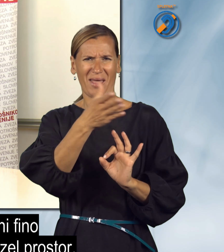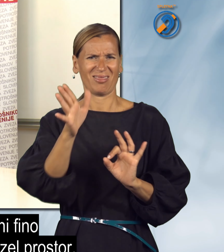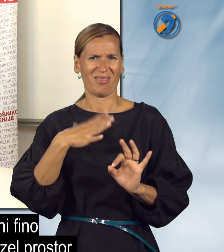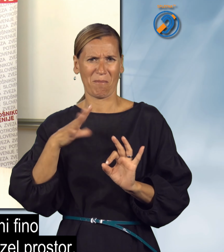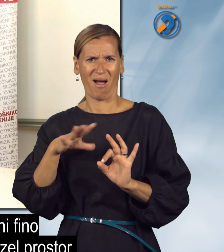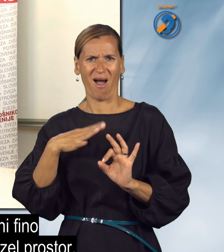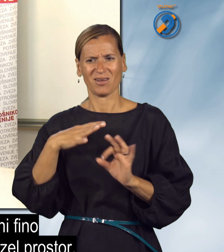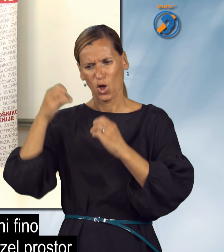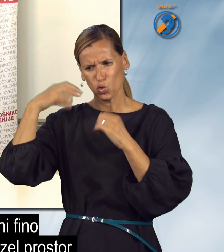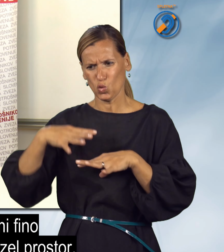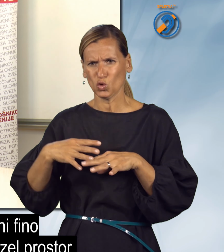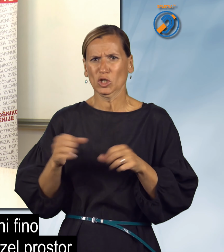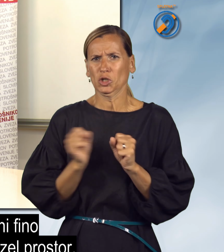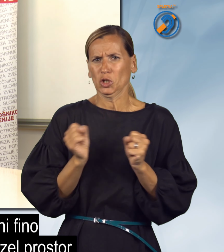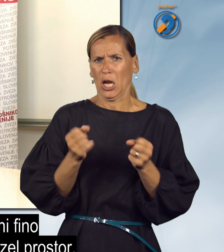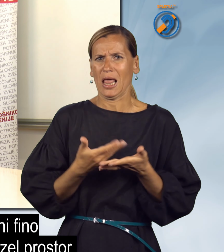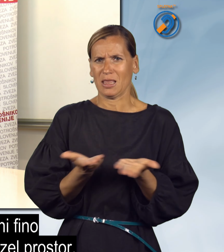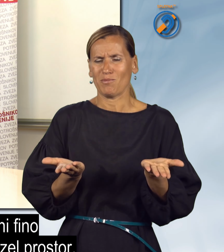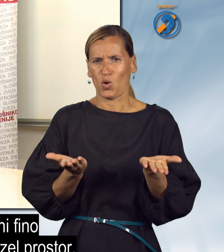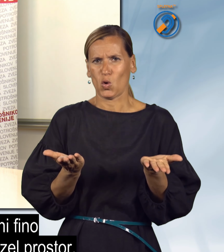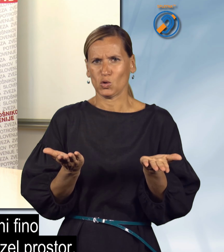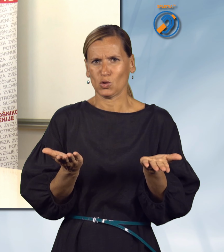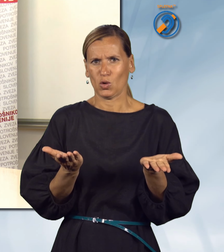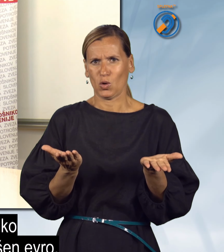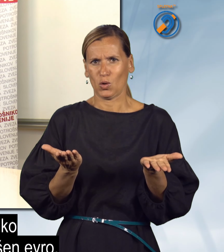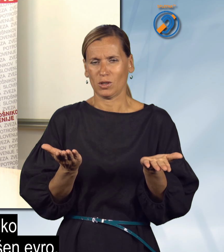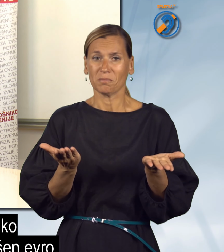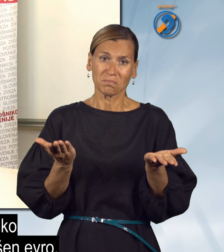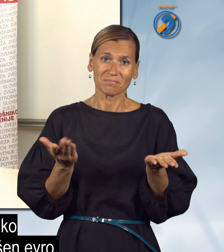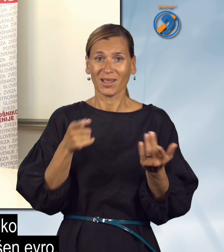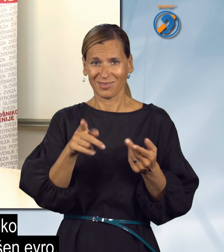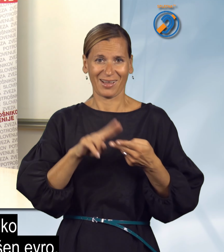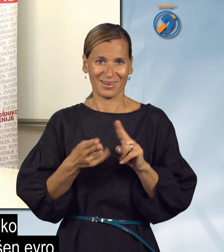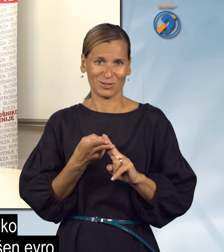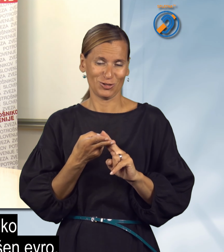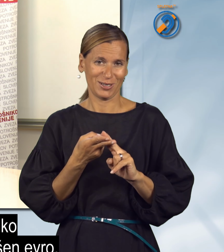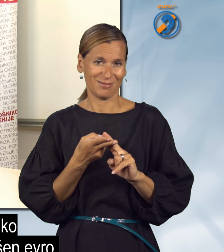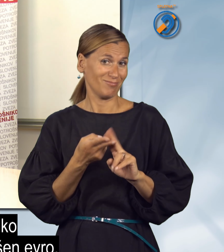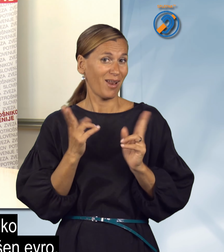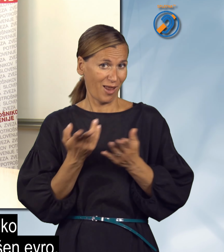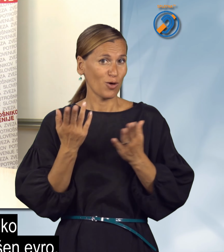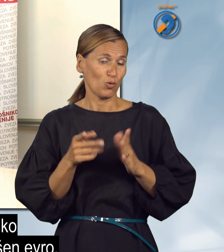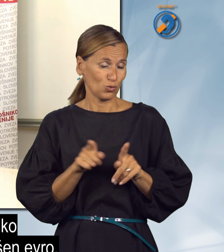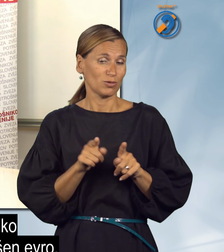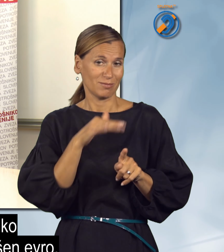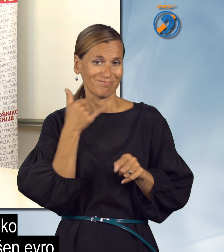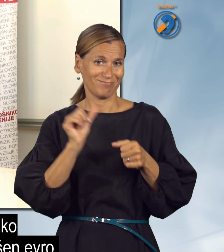da stopi izpod tuša v hladen prostor. S tem lahko tudi marsikaj